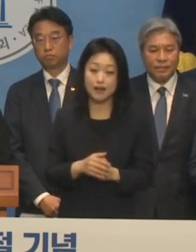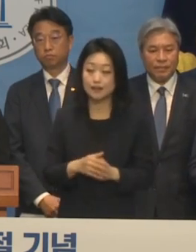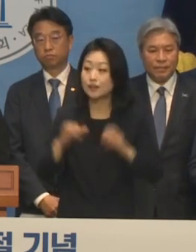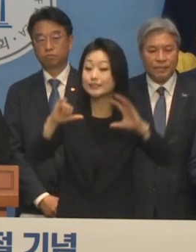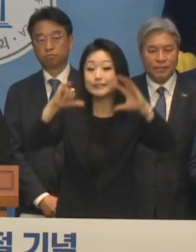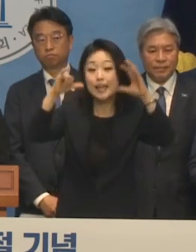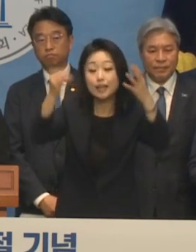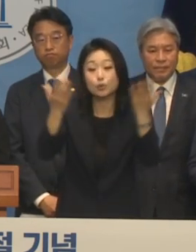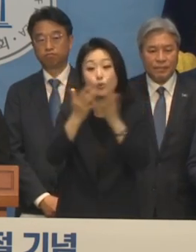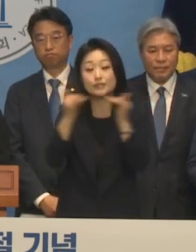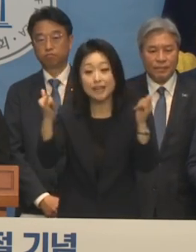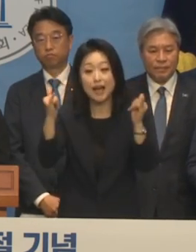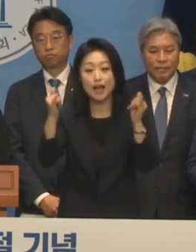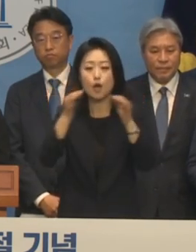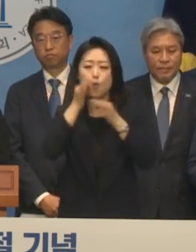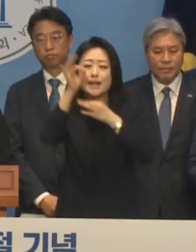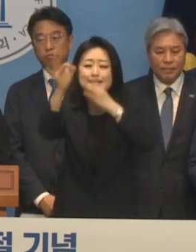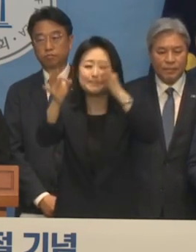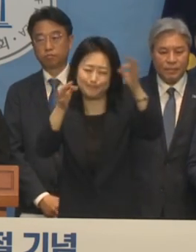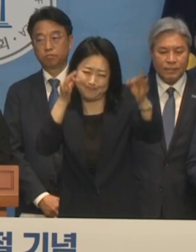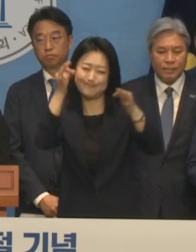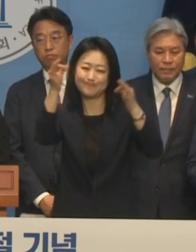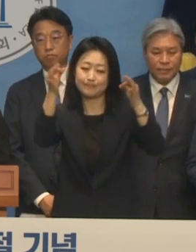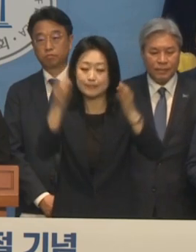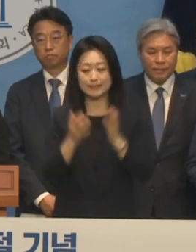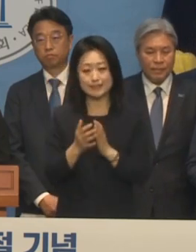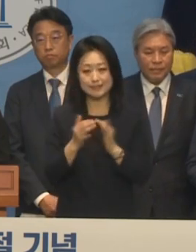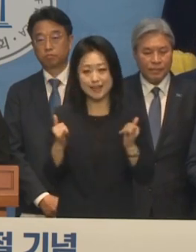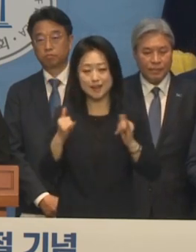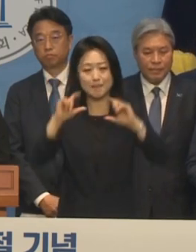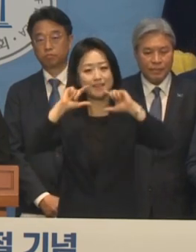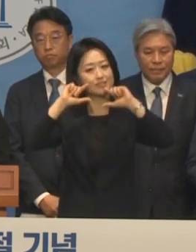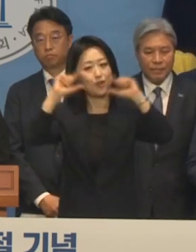세계 노동자들의 외침과 인간 선언이